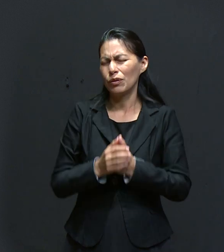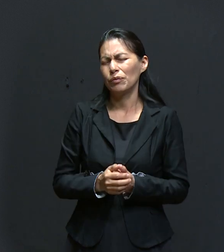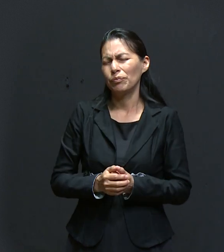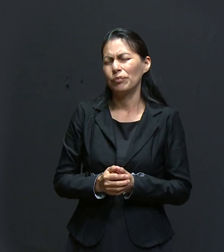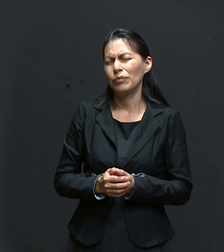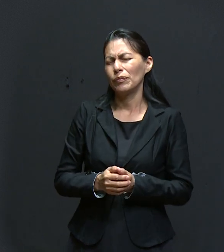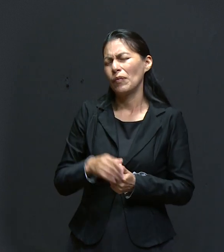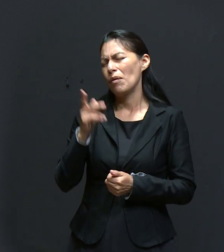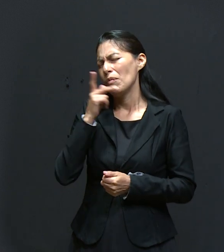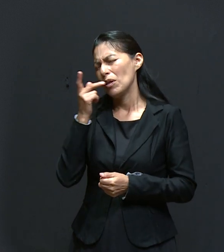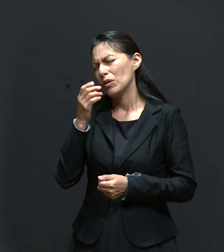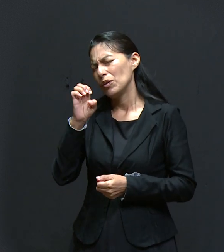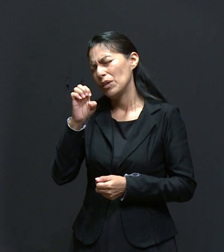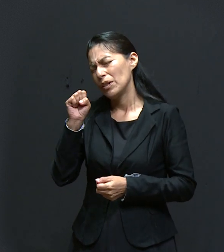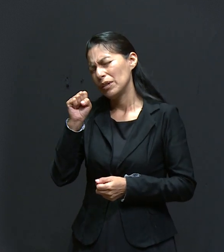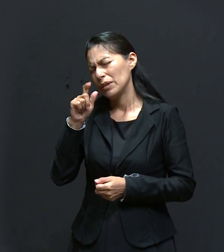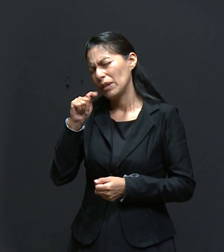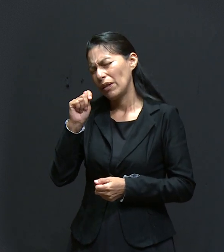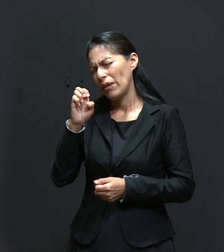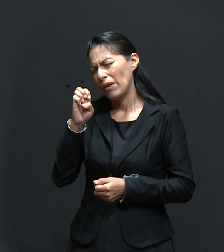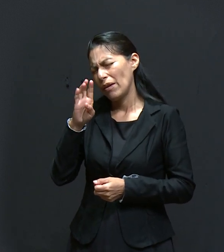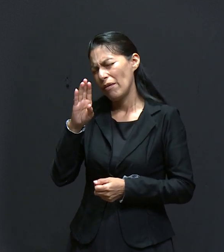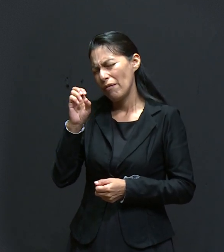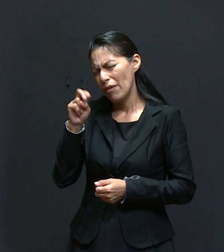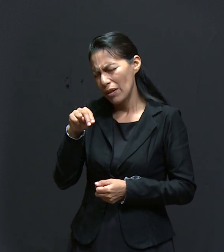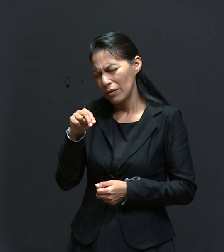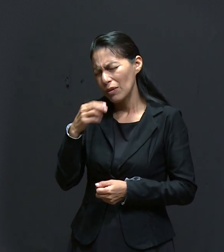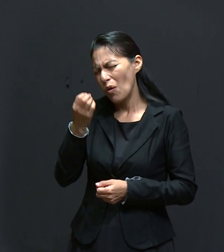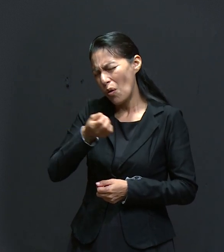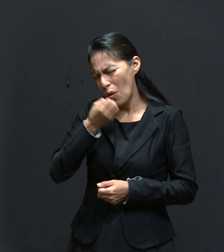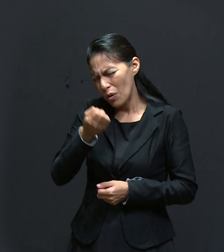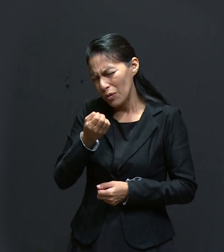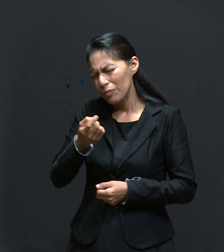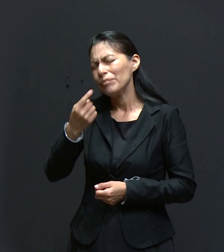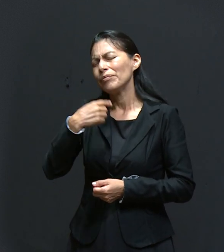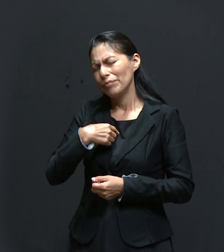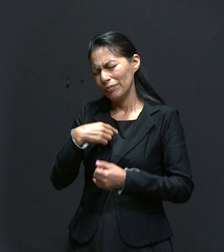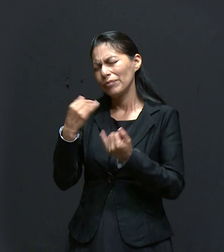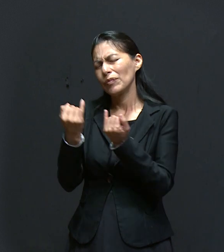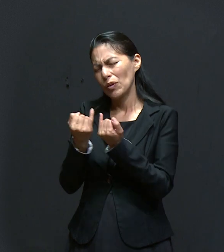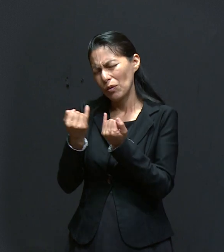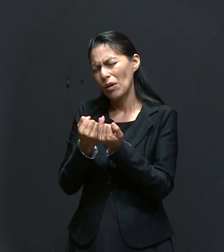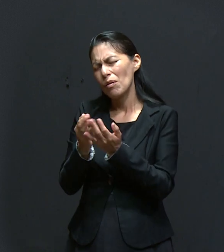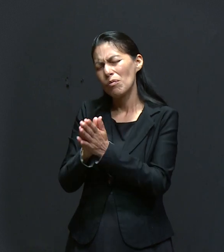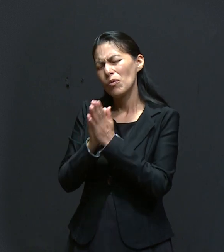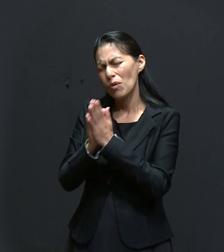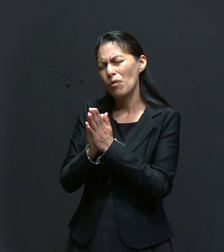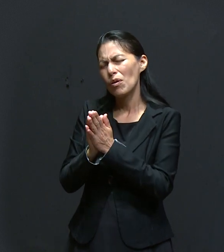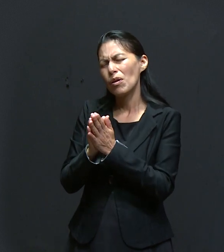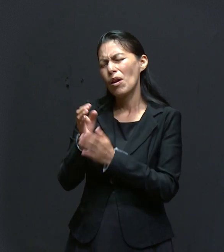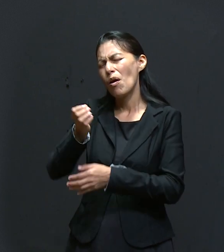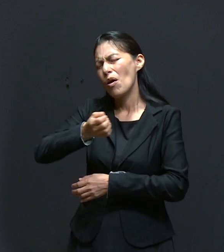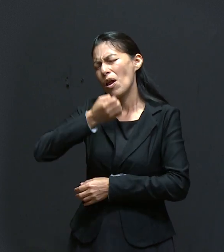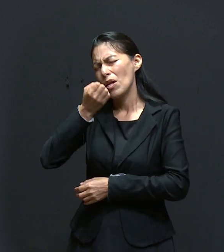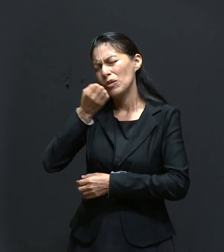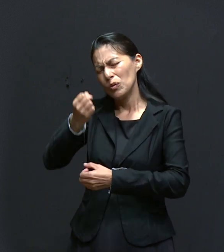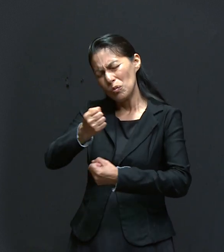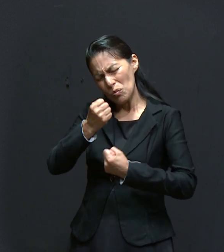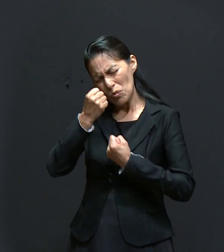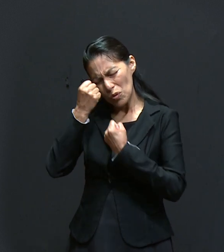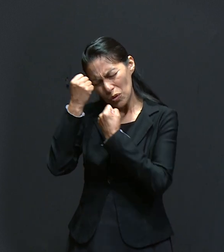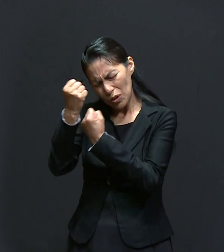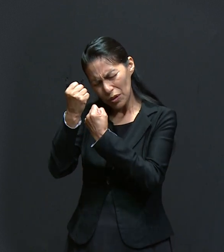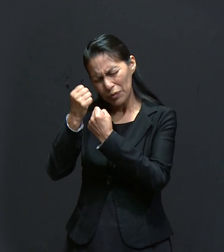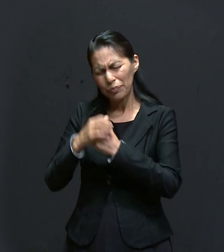pastor esteban leo era otra oración y yo quiero también participar para que por acción tiene este poder